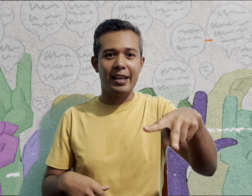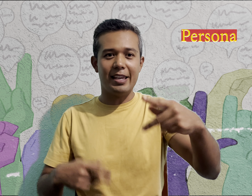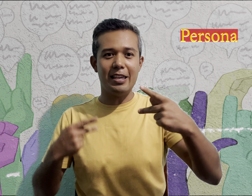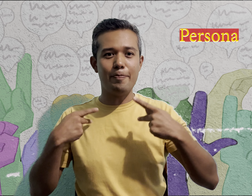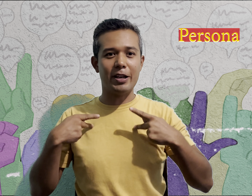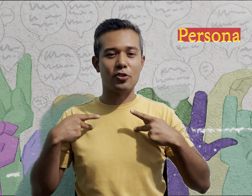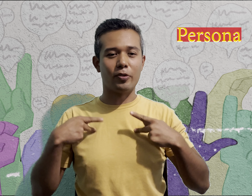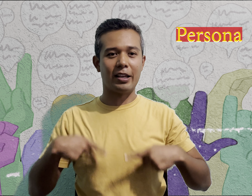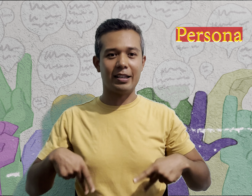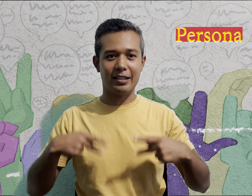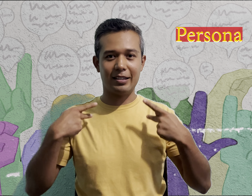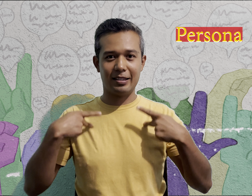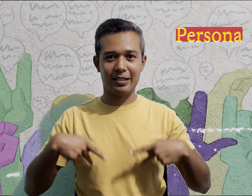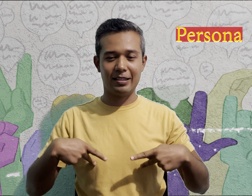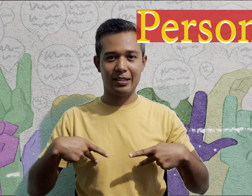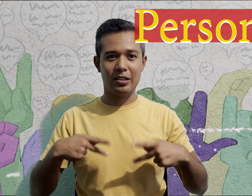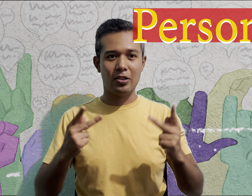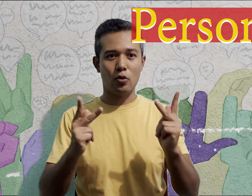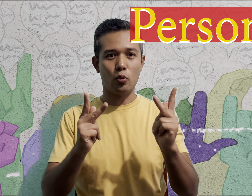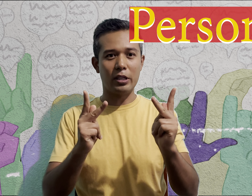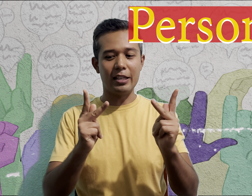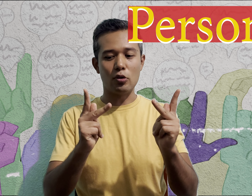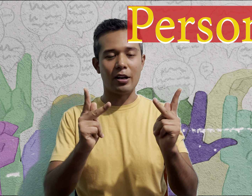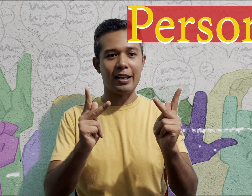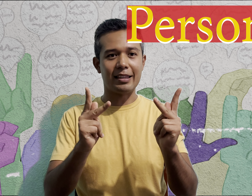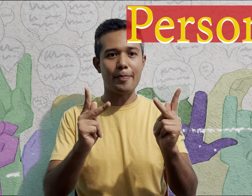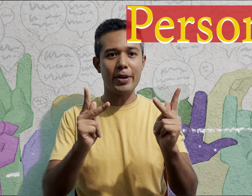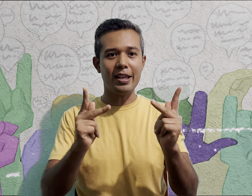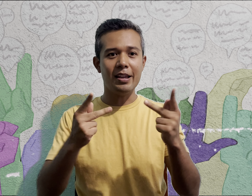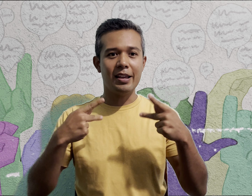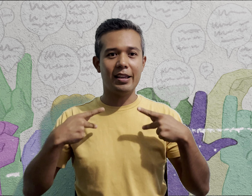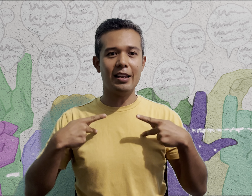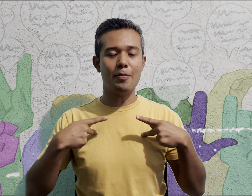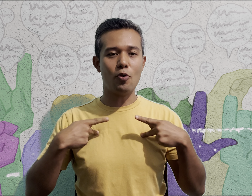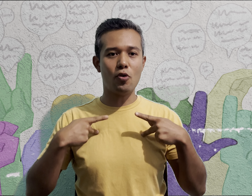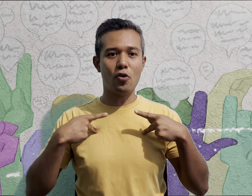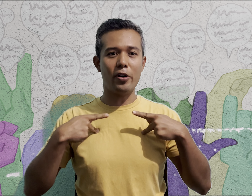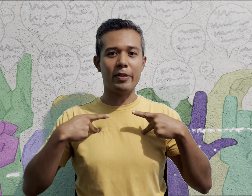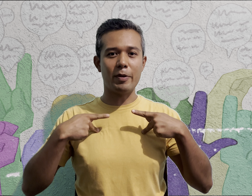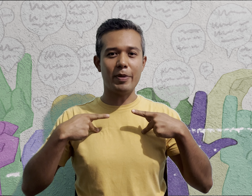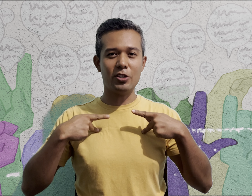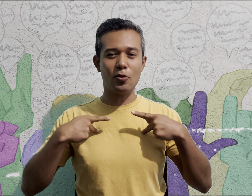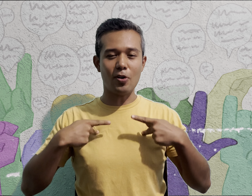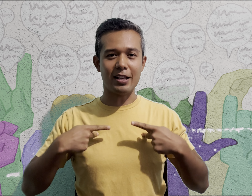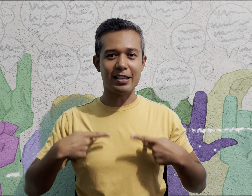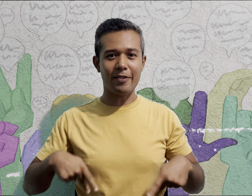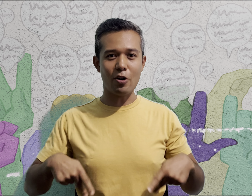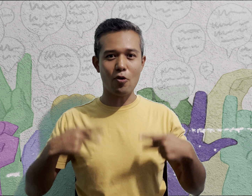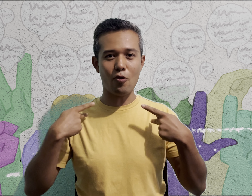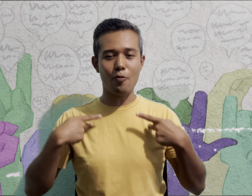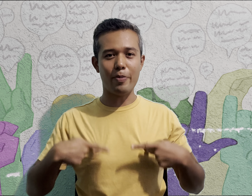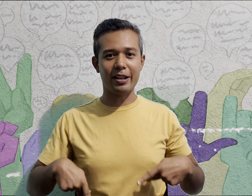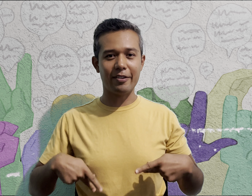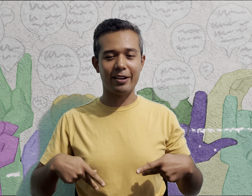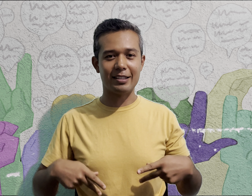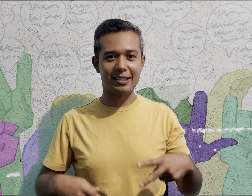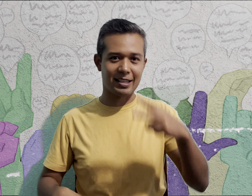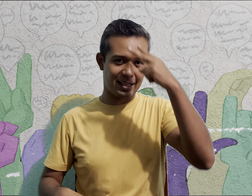y persona. Utilizo la letra P y la pongo en mi pecho hacia abajo un par de veces. De